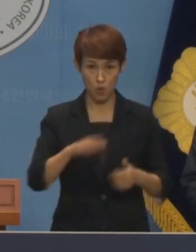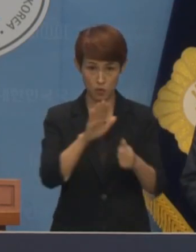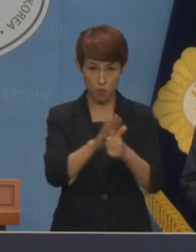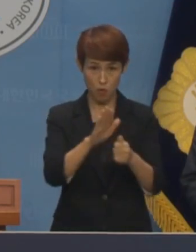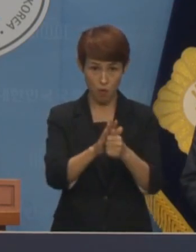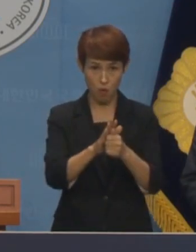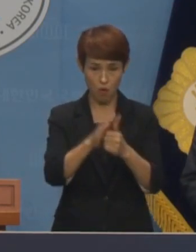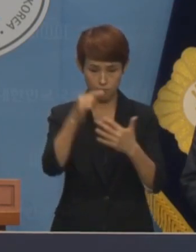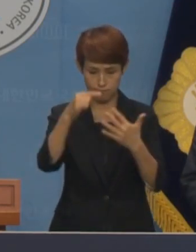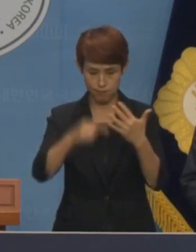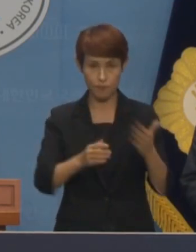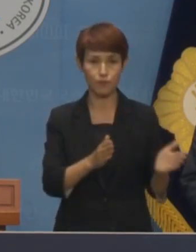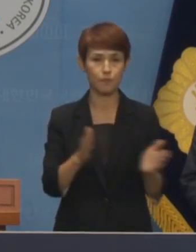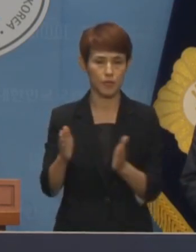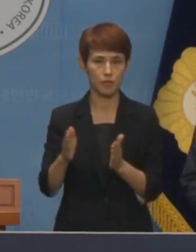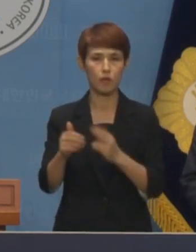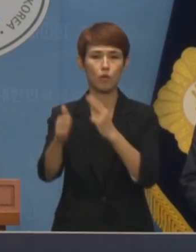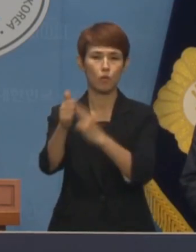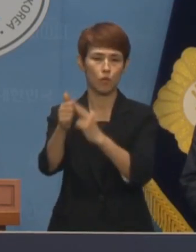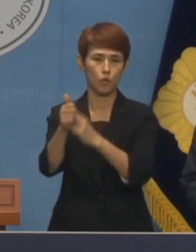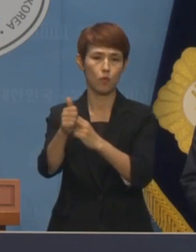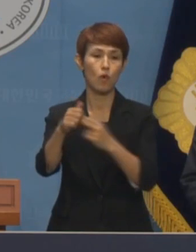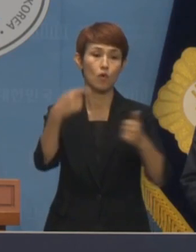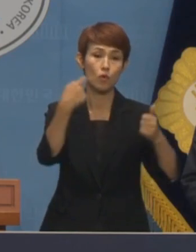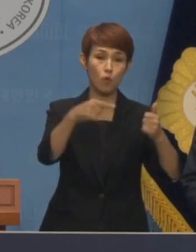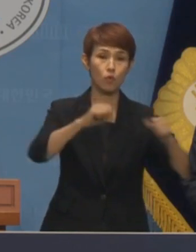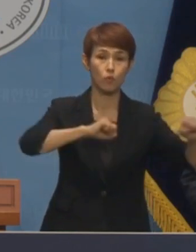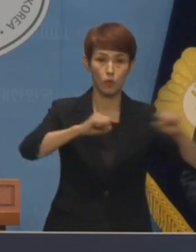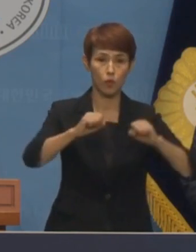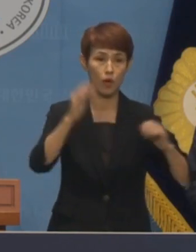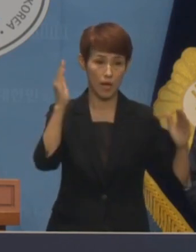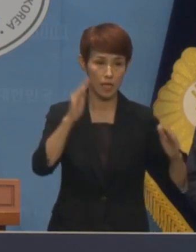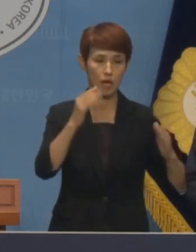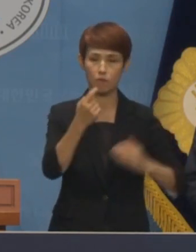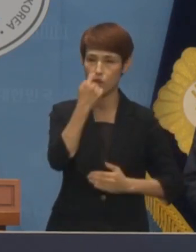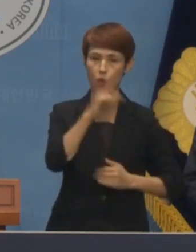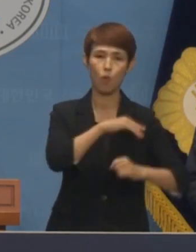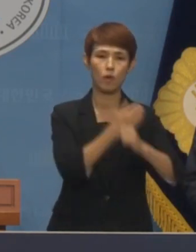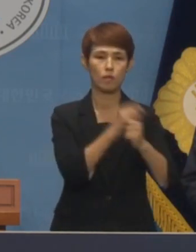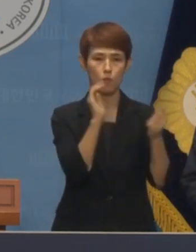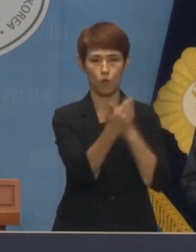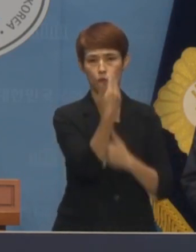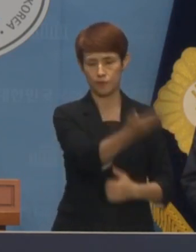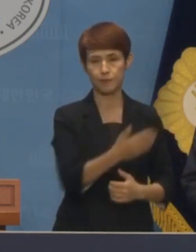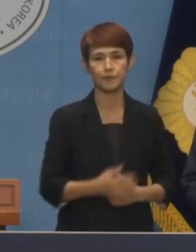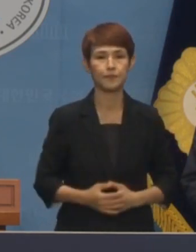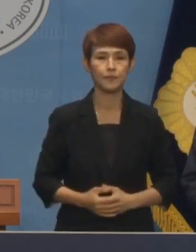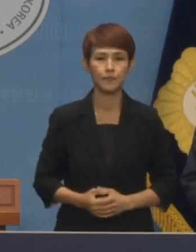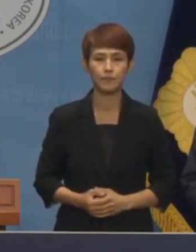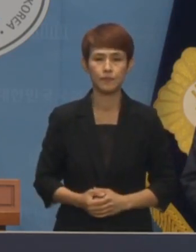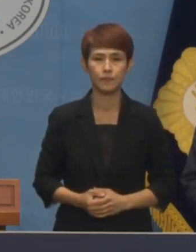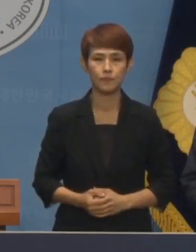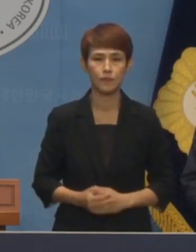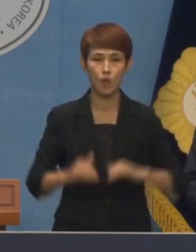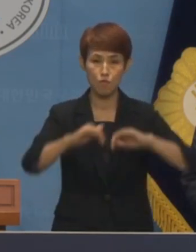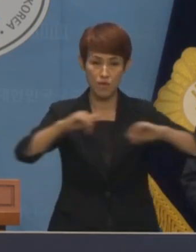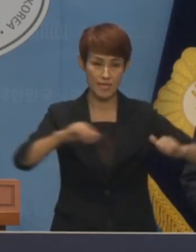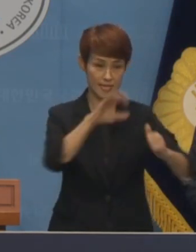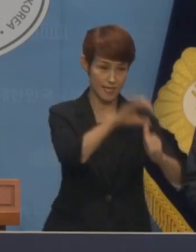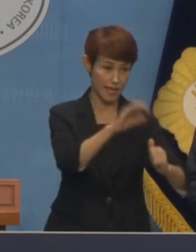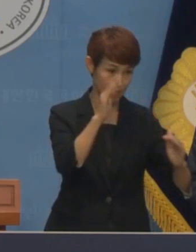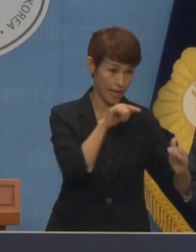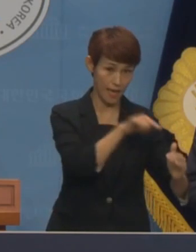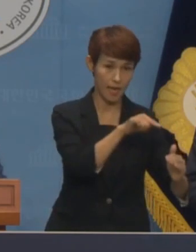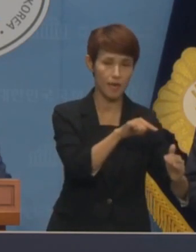규정을 마련함으로써 교원의 교육활동 및 다른 학생들의 학습권을 보호하도록 하였습니다. 또한 분리된